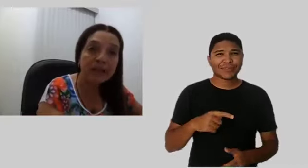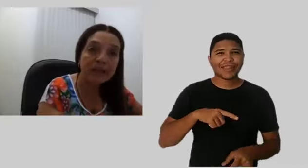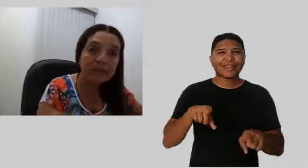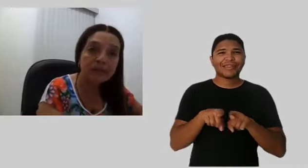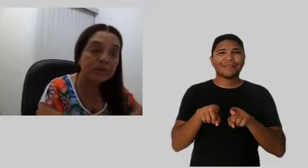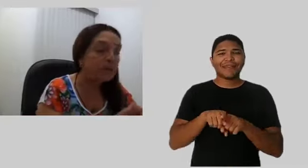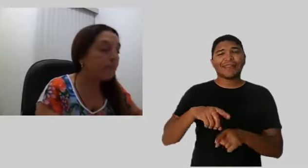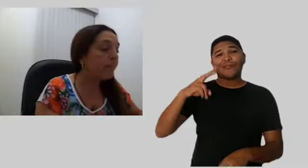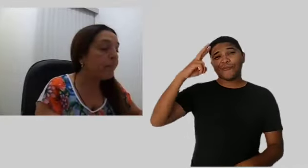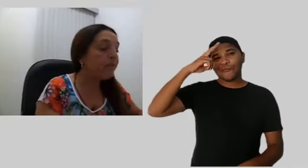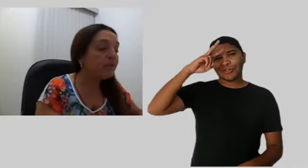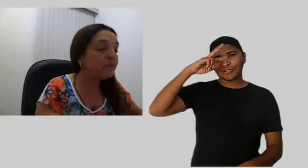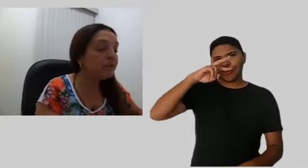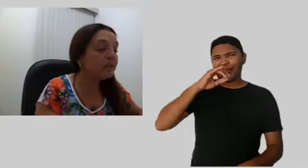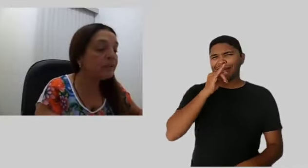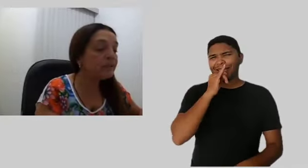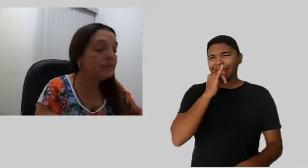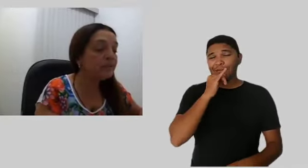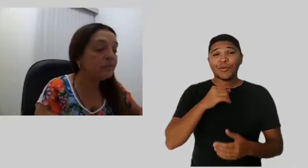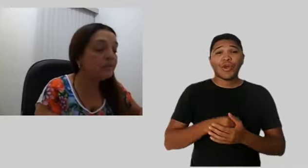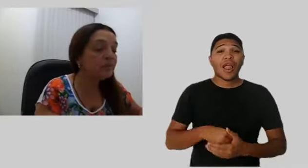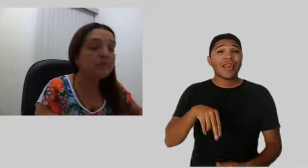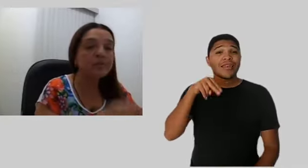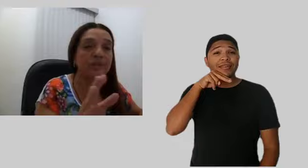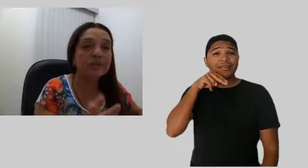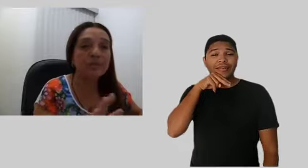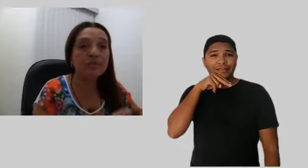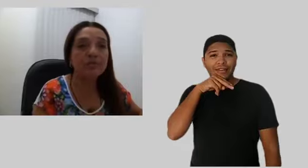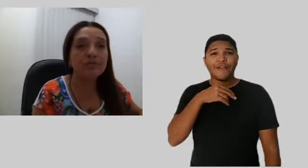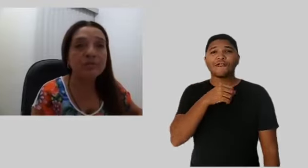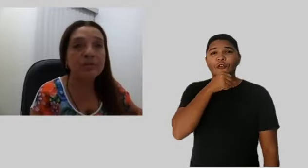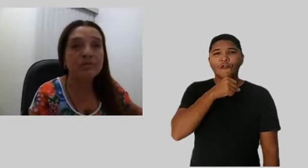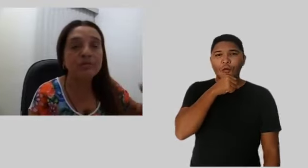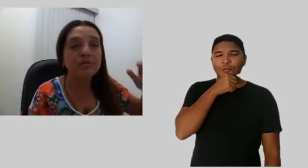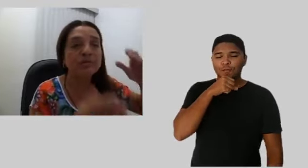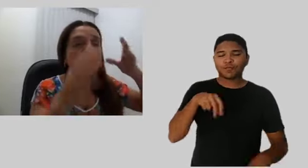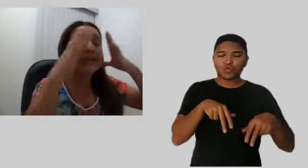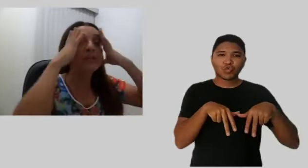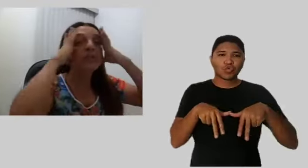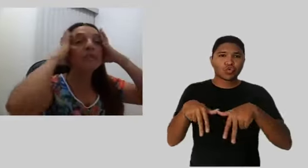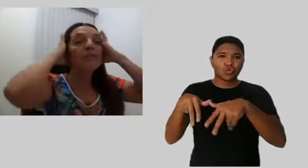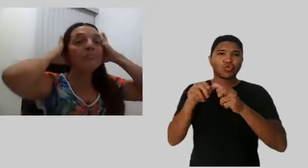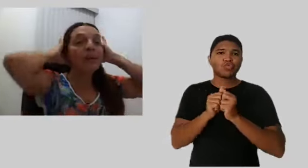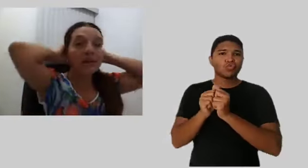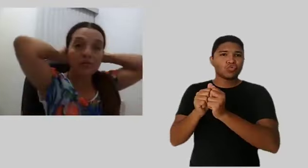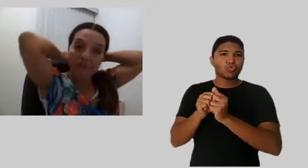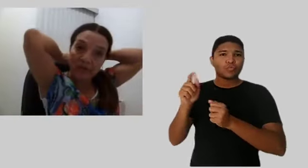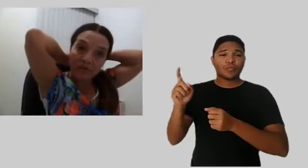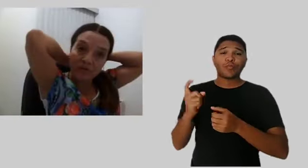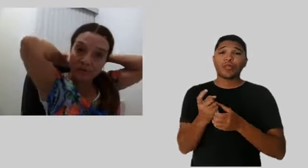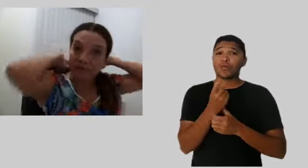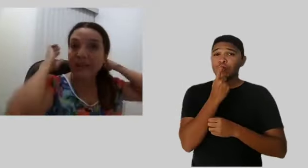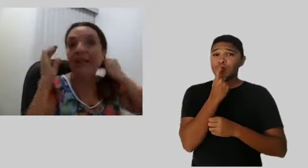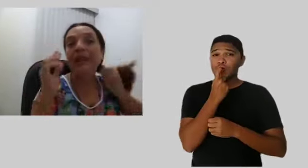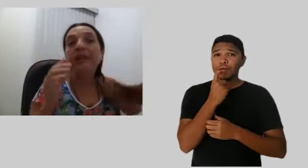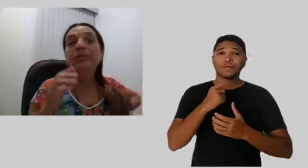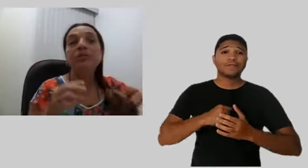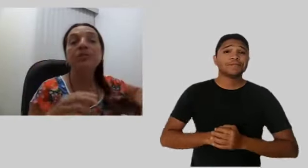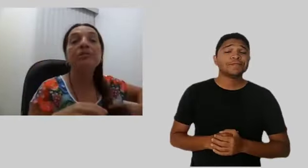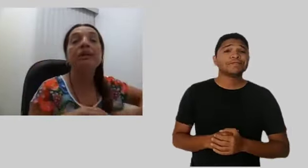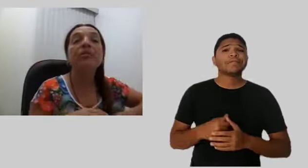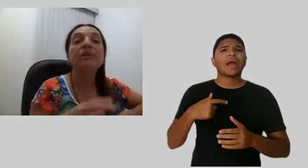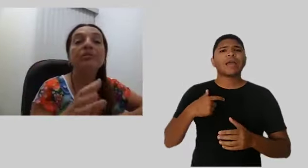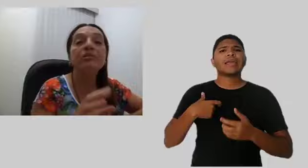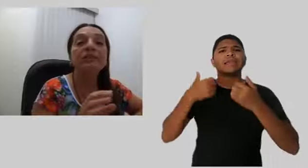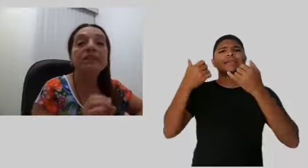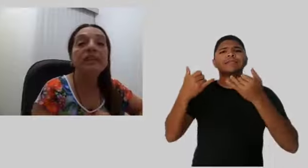nível dos complexos. Tem até uma história interessante que um senhor saiu com o seu neto para o McDonald's, né? E